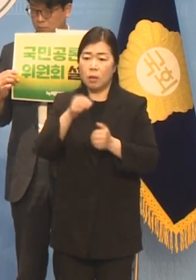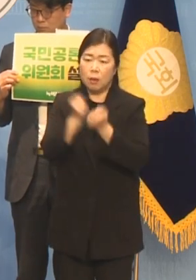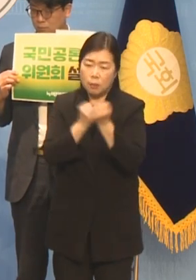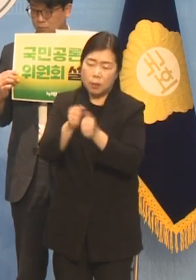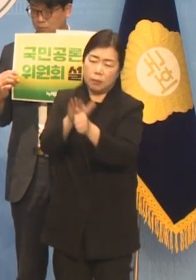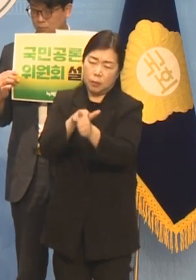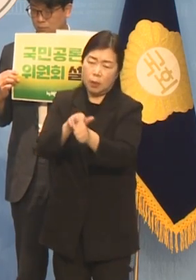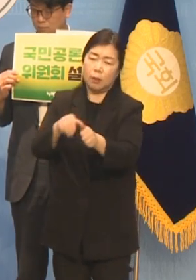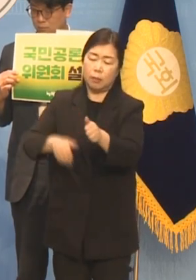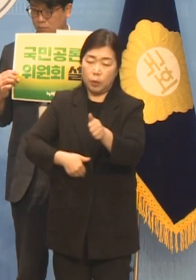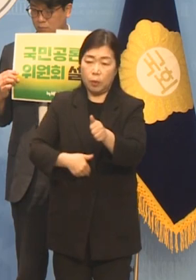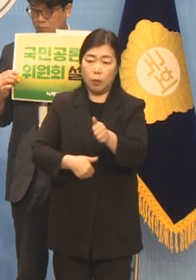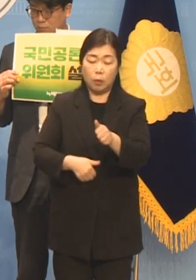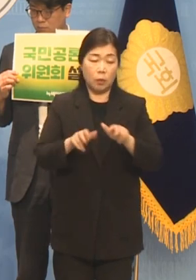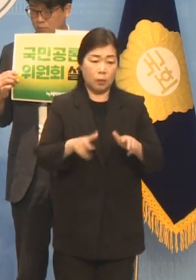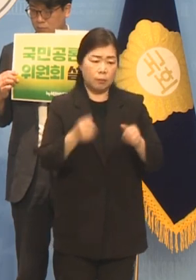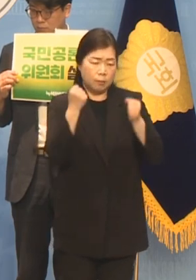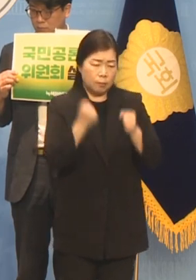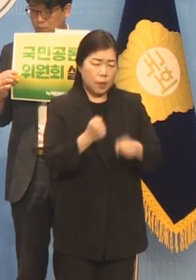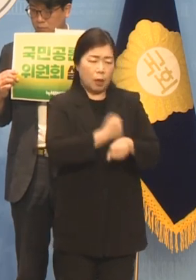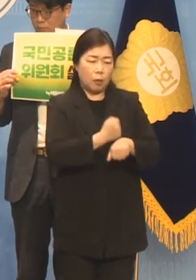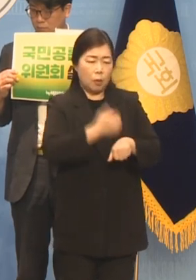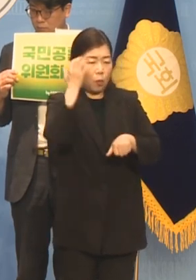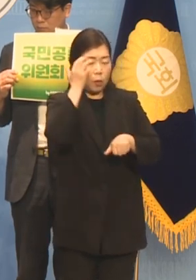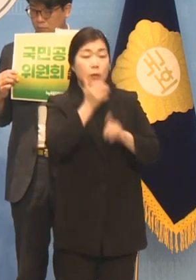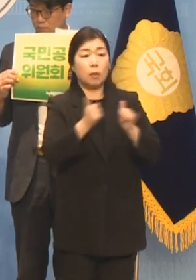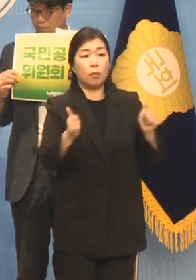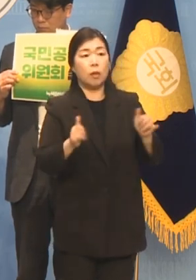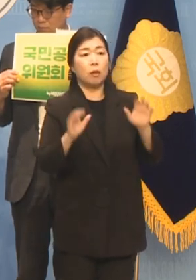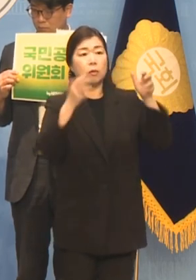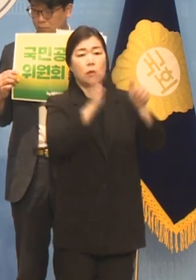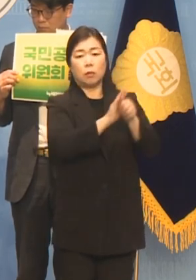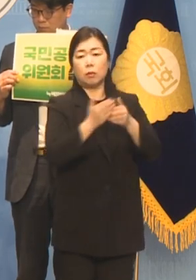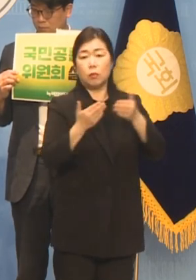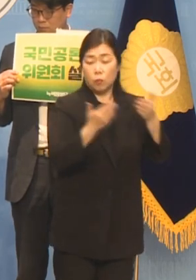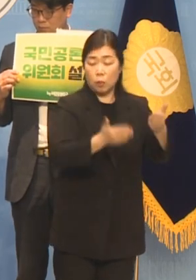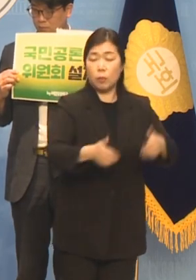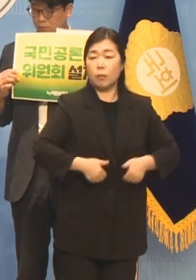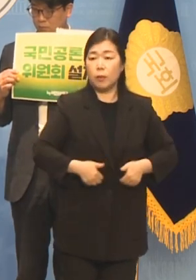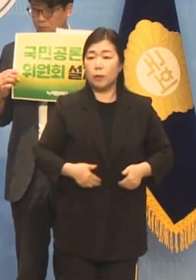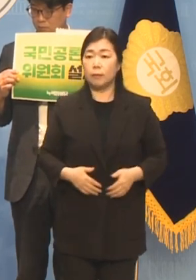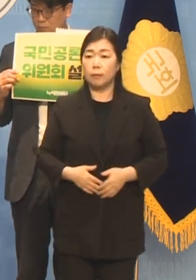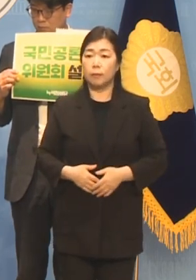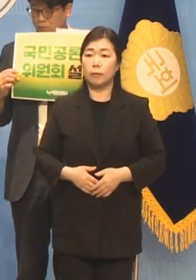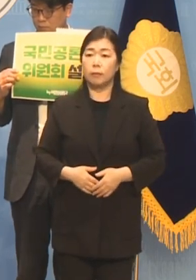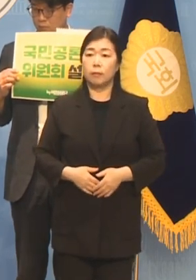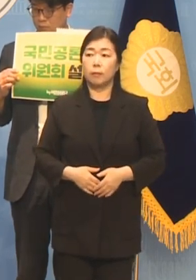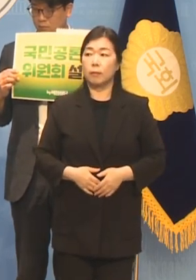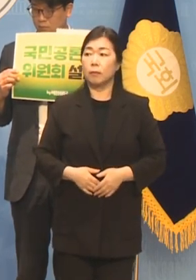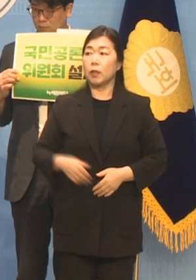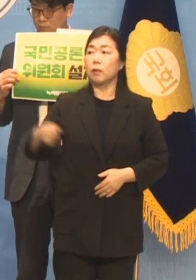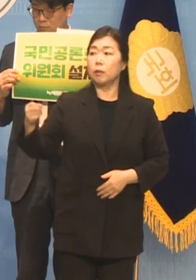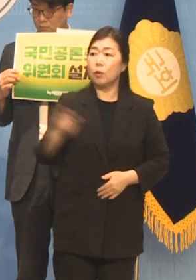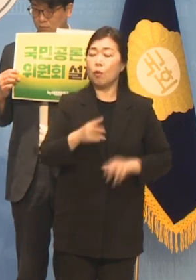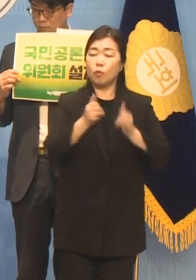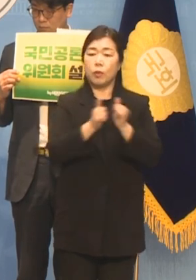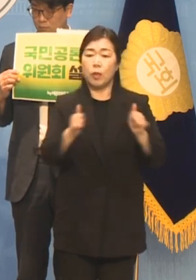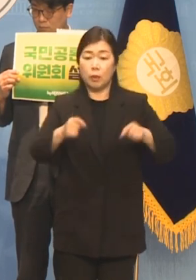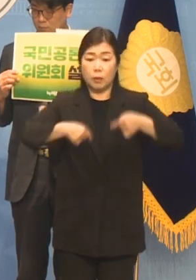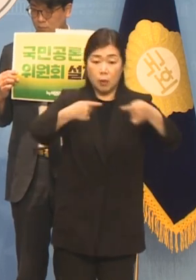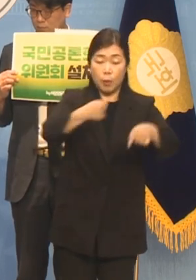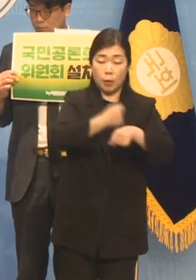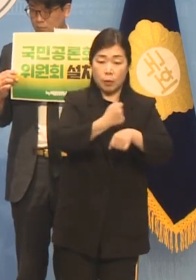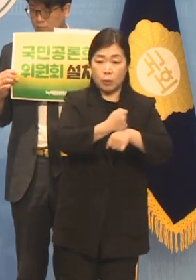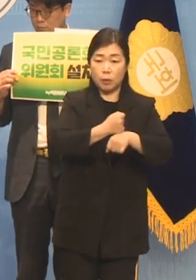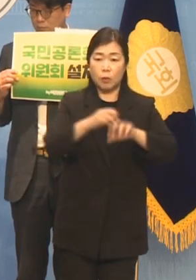현장을 지키는 의사와 병원 노동자에게는 응원과 격려를 보내야 합니다. 그리고 국민이 참여하는